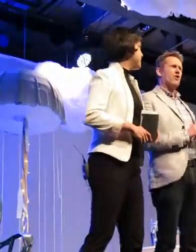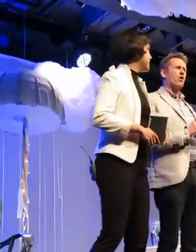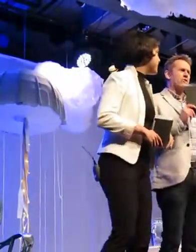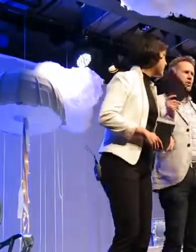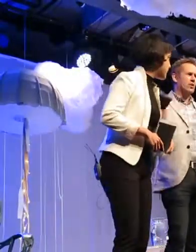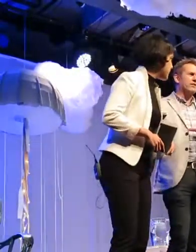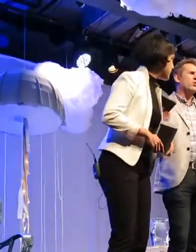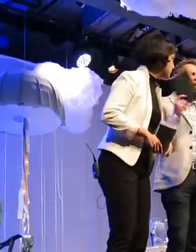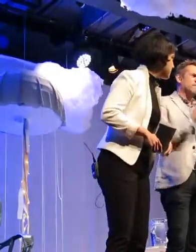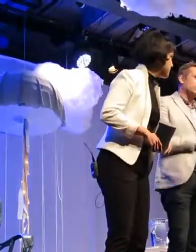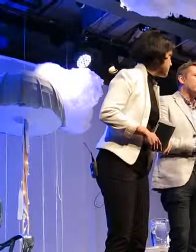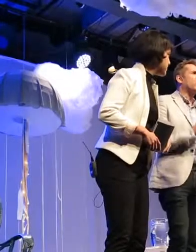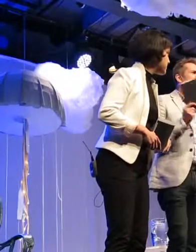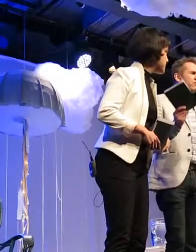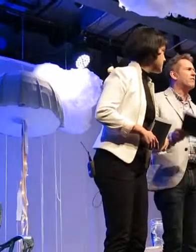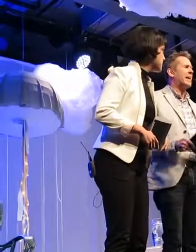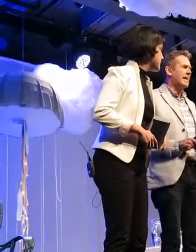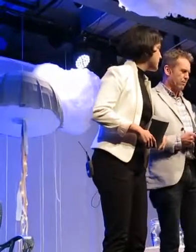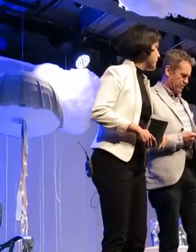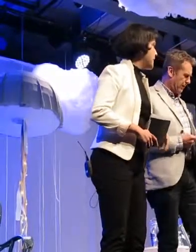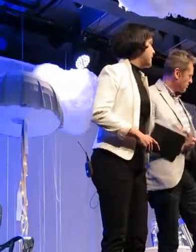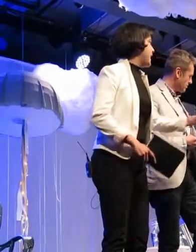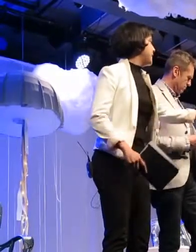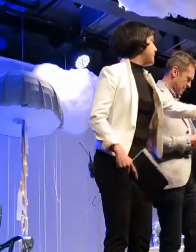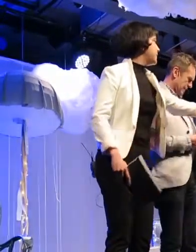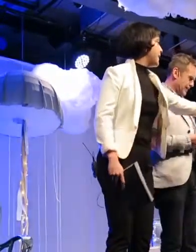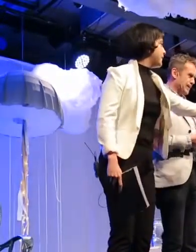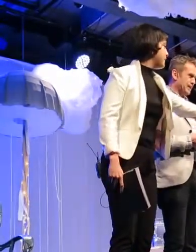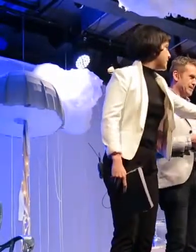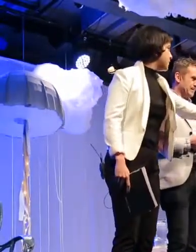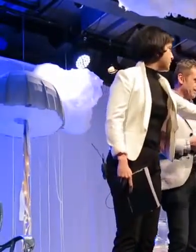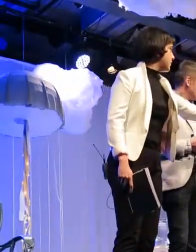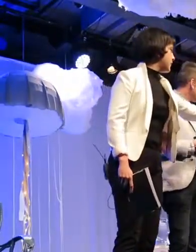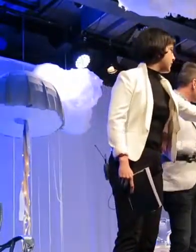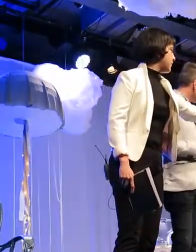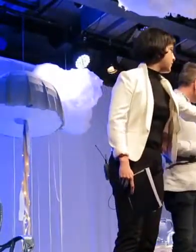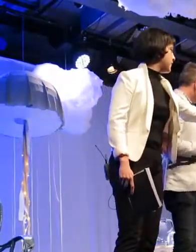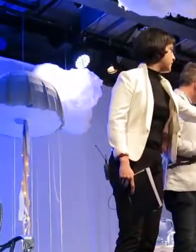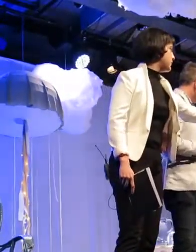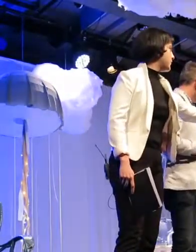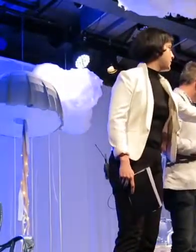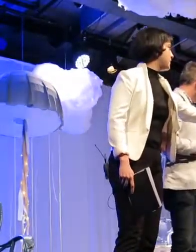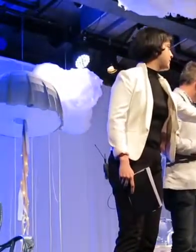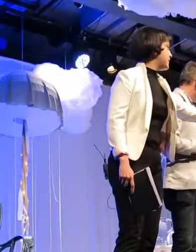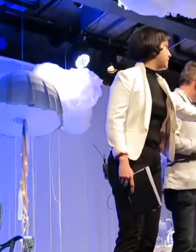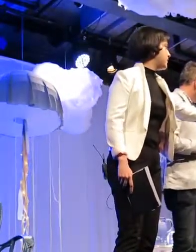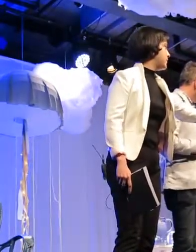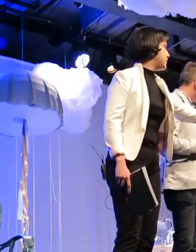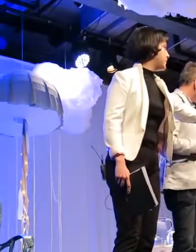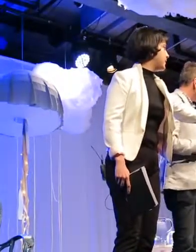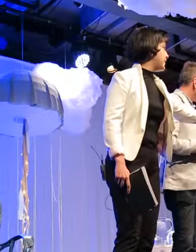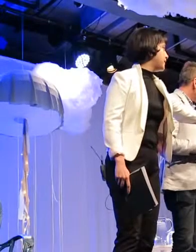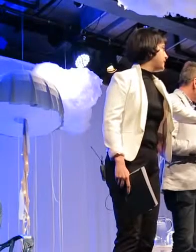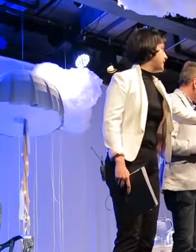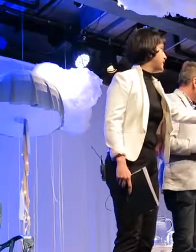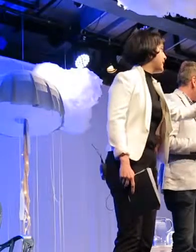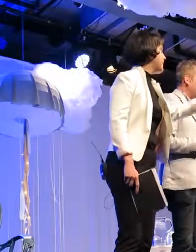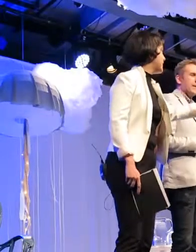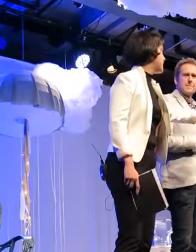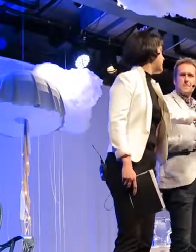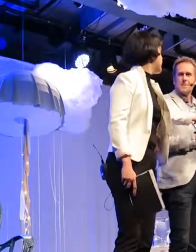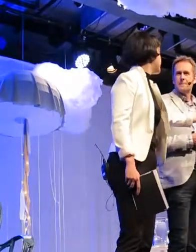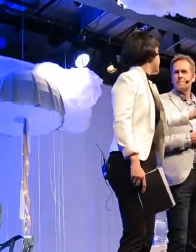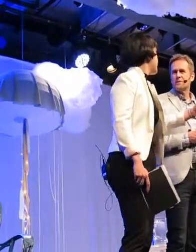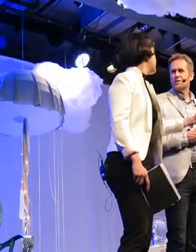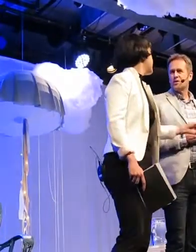se vilka val det har gjort när olika personer kommer in, vad vi lägger dem någonstans. Det här är Benny Anderssons gunga från Kristina från Duvemåla. Så vi vet att